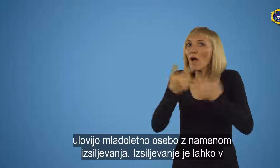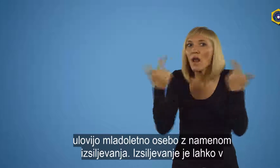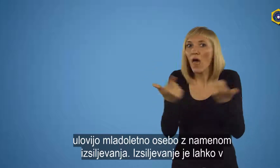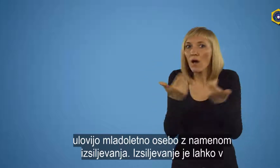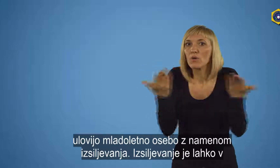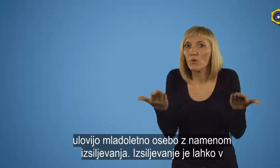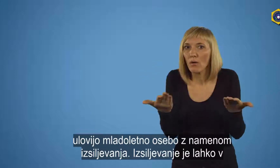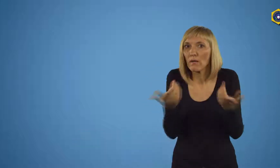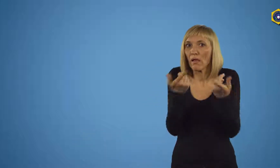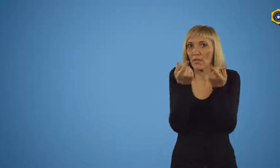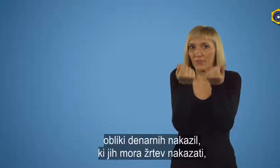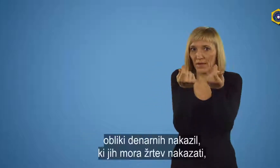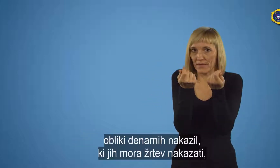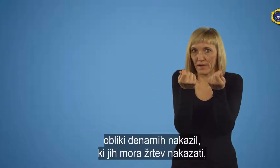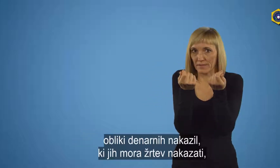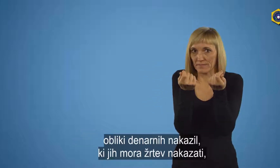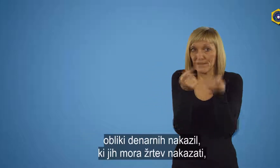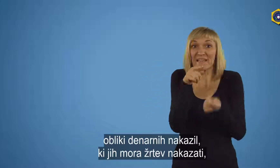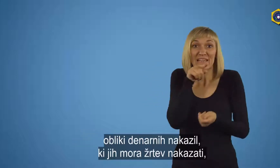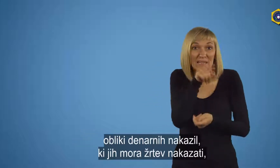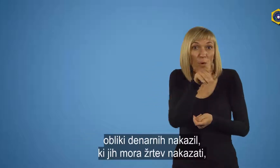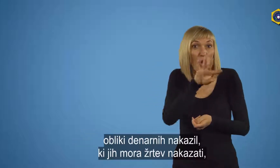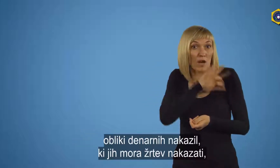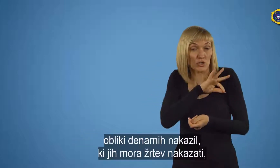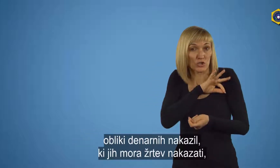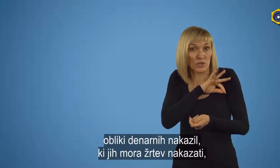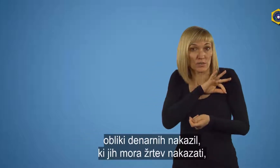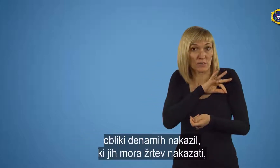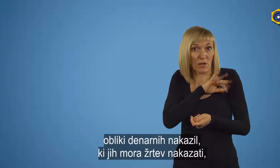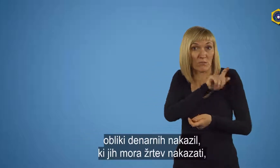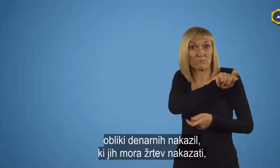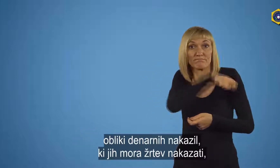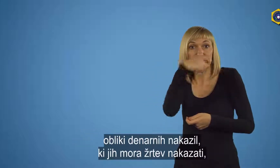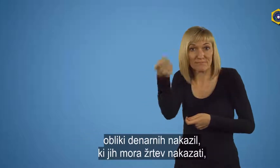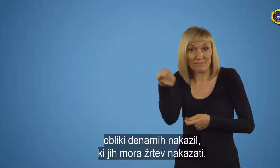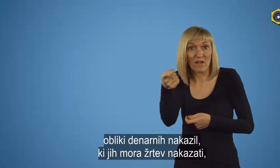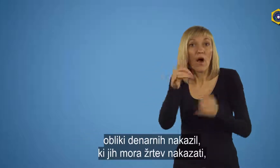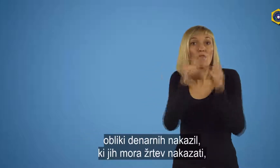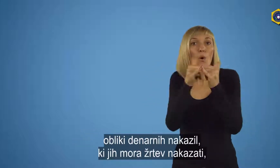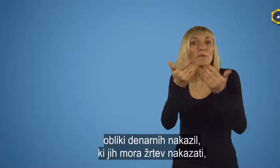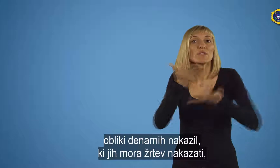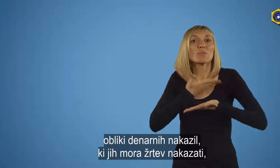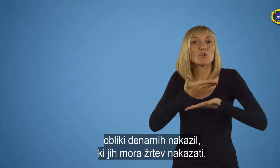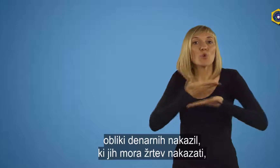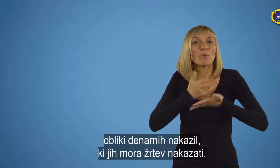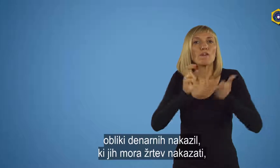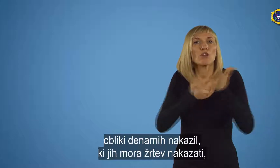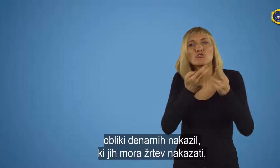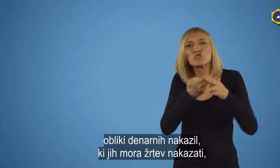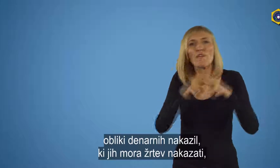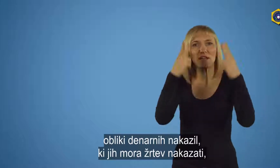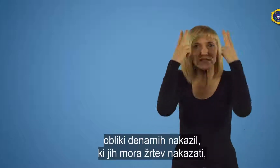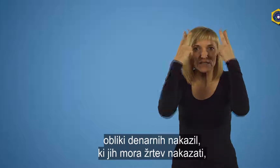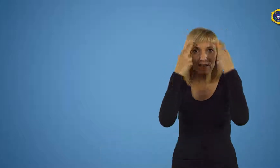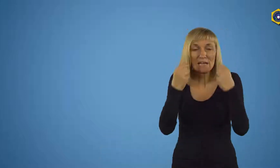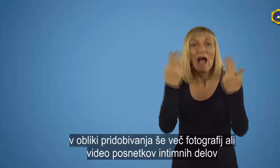Izsiljevanje je lahko v obliki denarnih nakazil, ki jih mora žrtev nakazati, v obliki pridobivanja še več